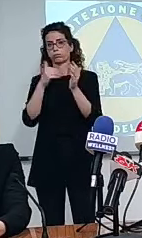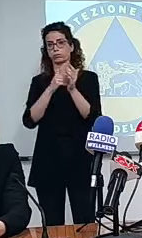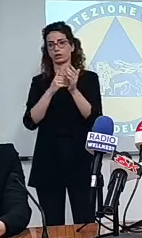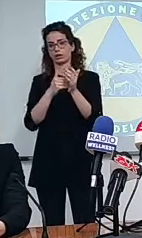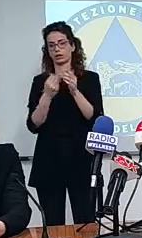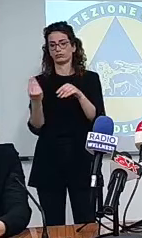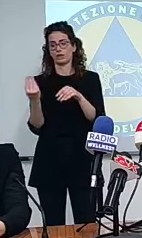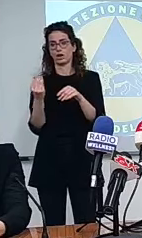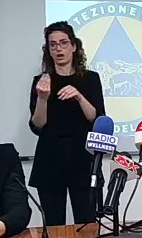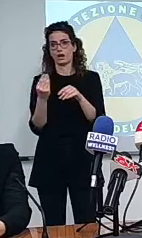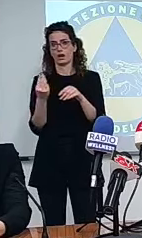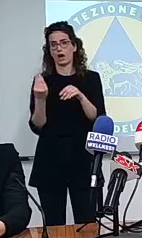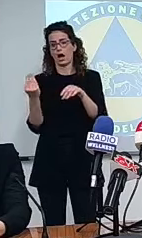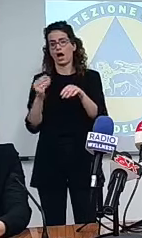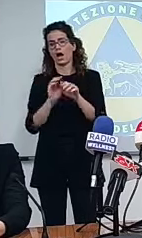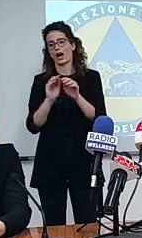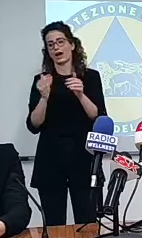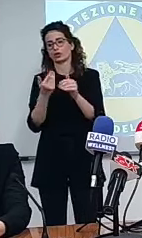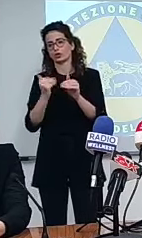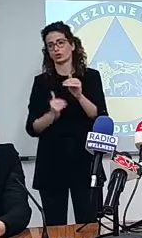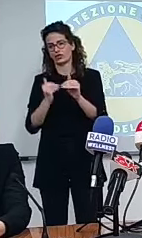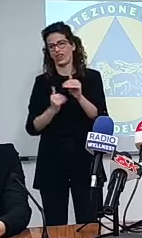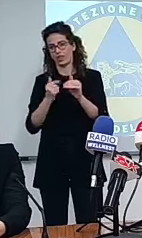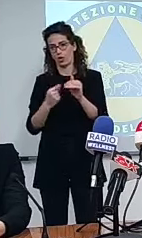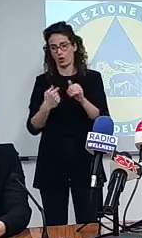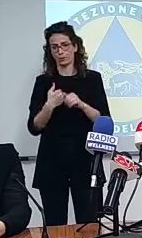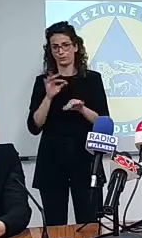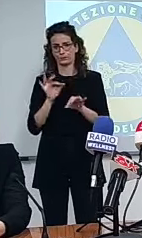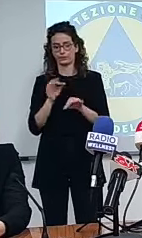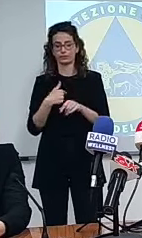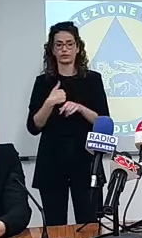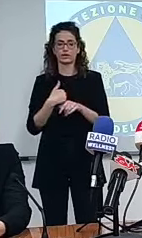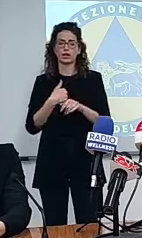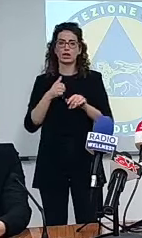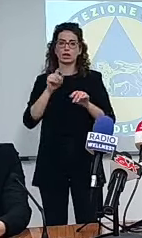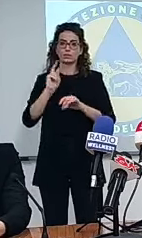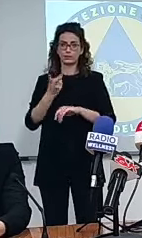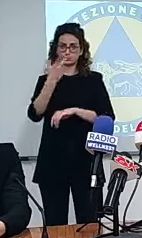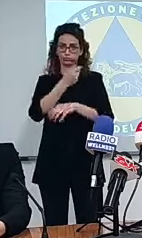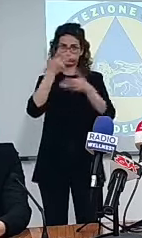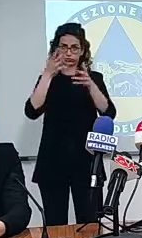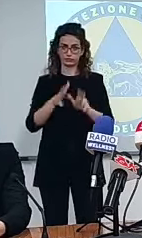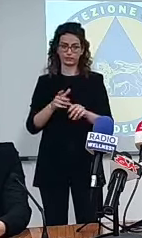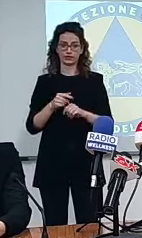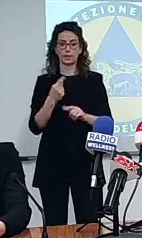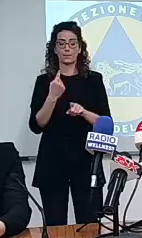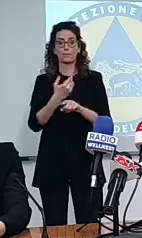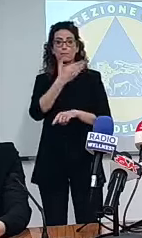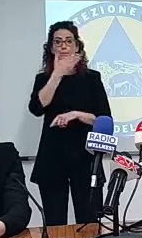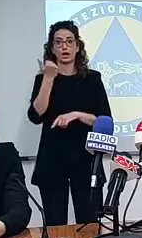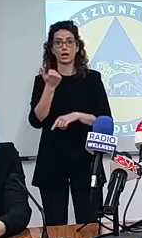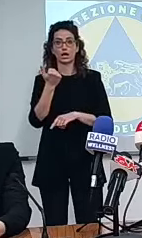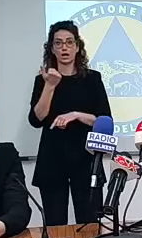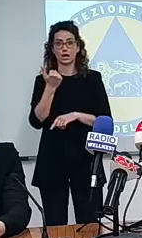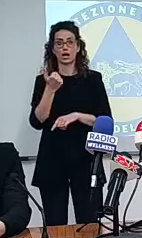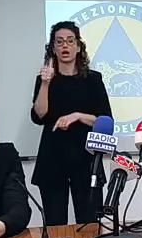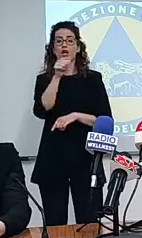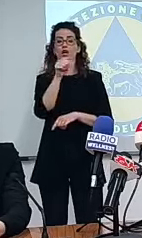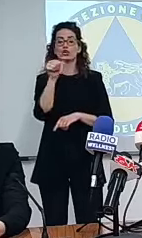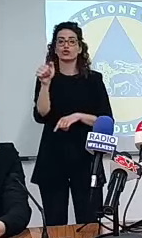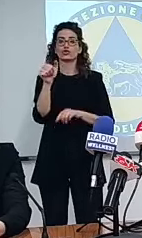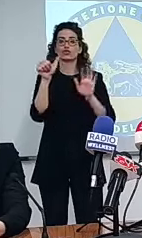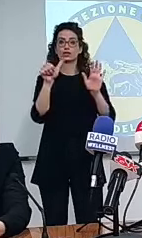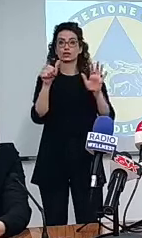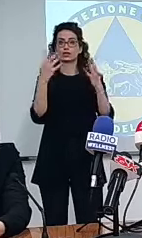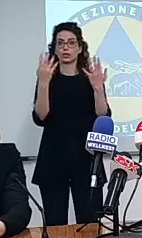sono tutte arrotondate per difetto, fra l'altro. 78.000 i cicli completi. Benissimo. Da vaccinare restano